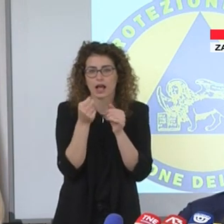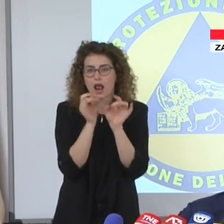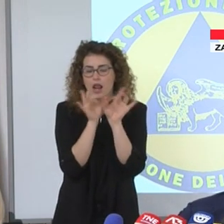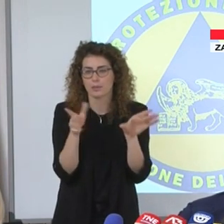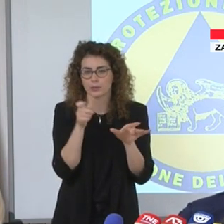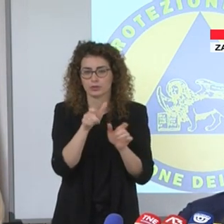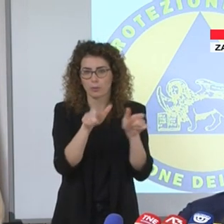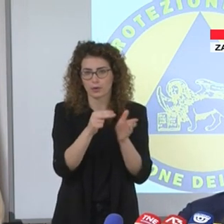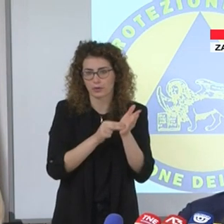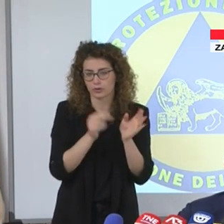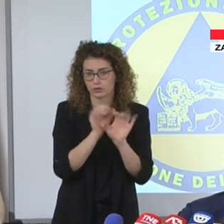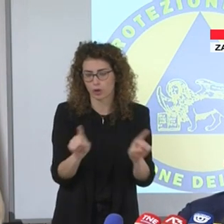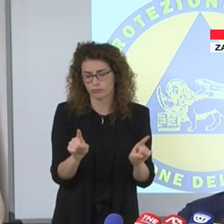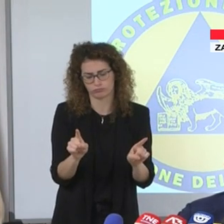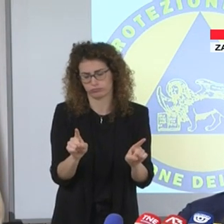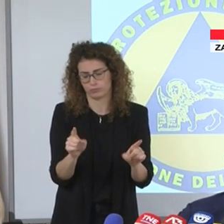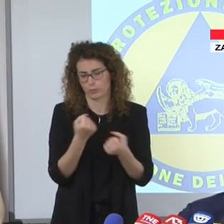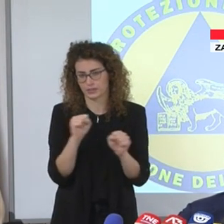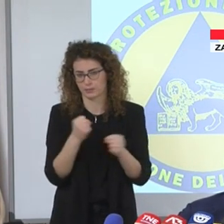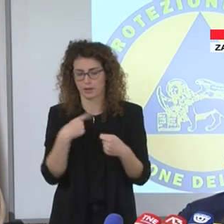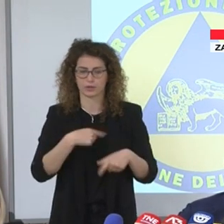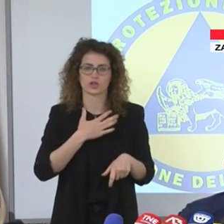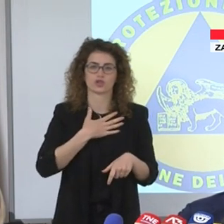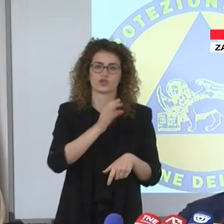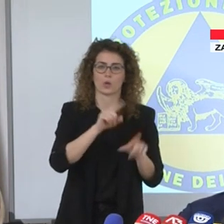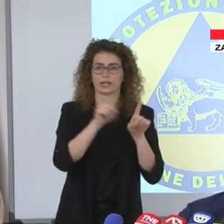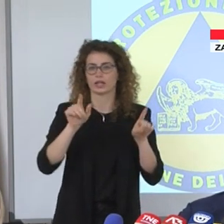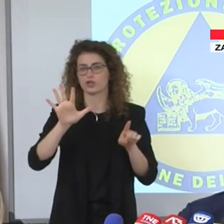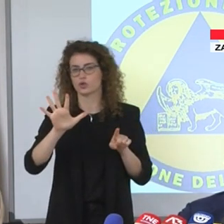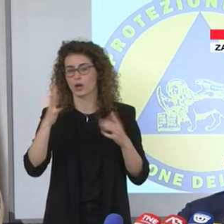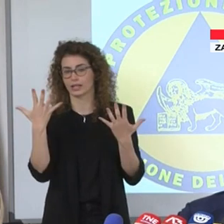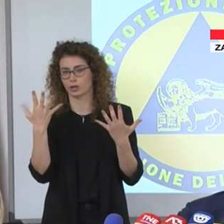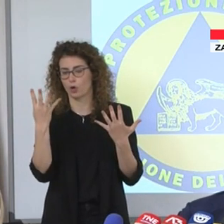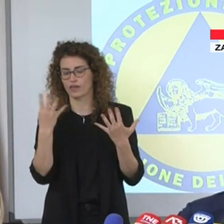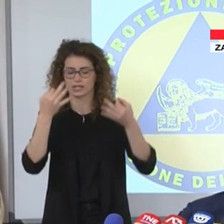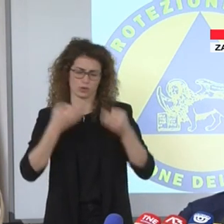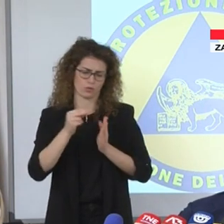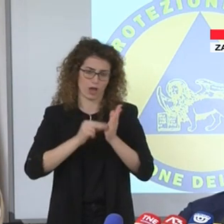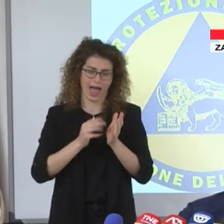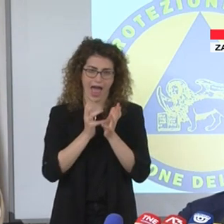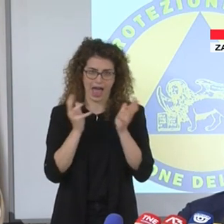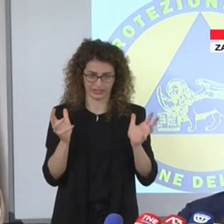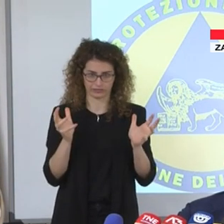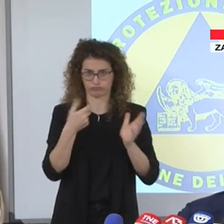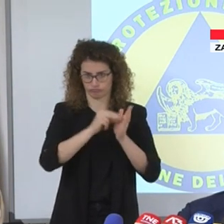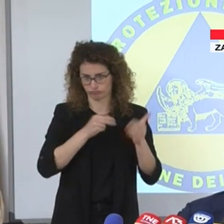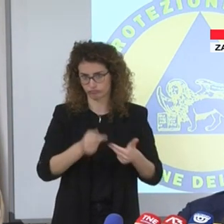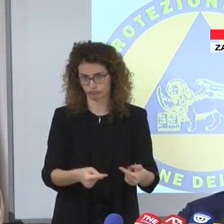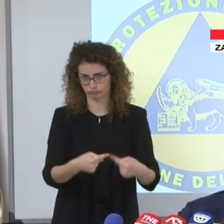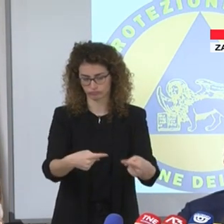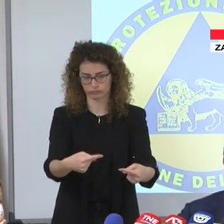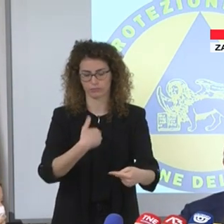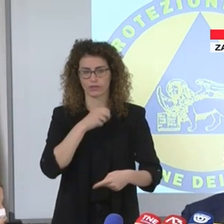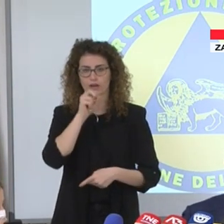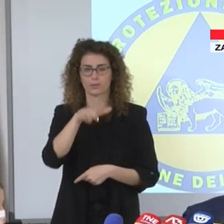Quindi i 50-59 hanno fatto sicuramente una grande prenotazione, sicuramente si stanno prenotando. Appello